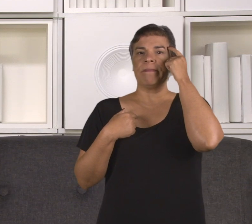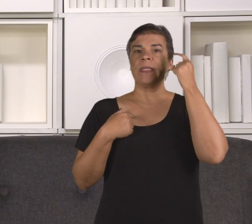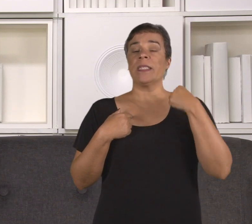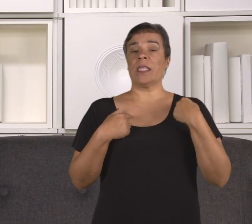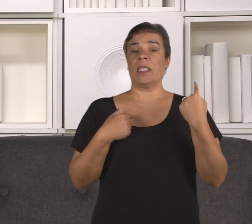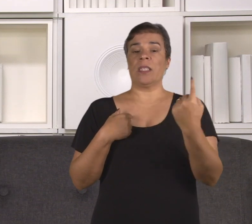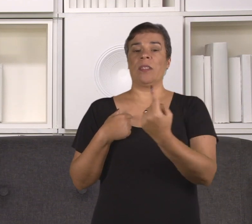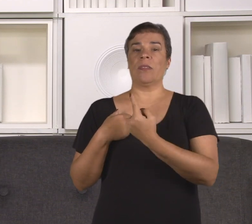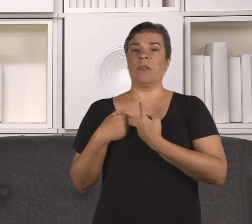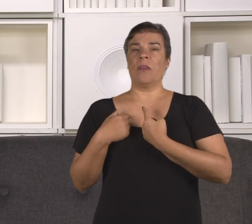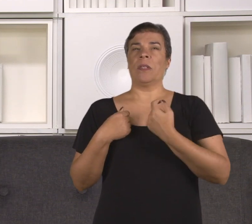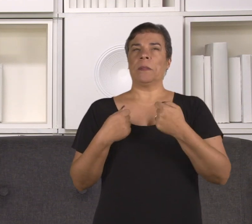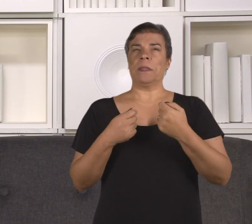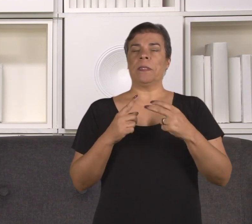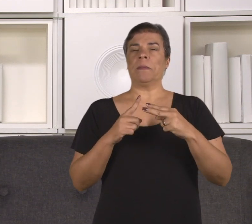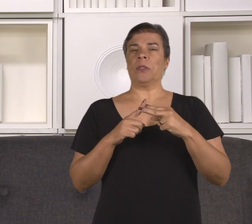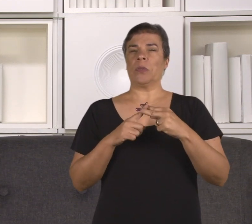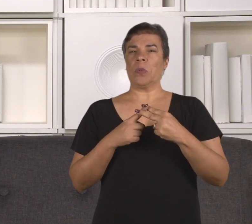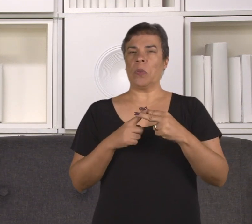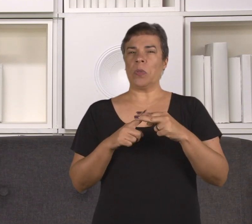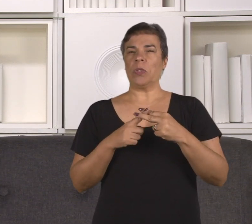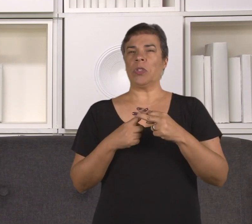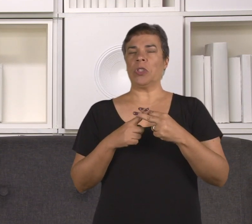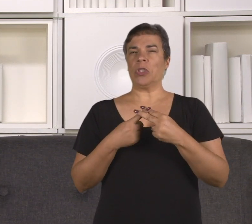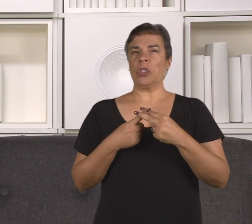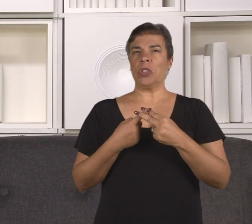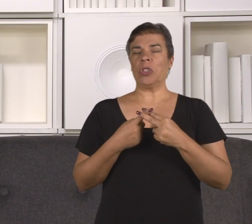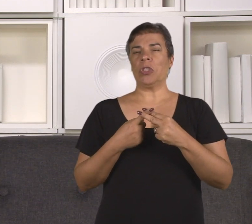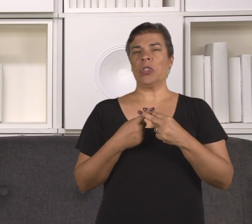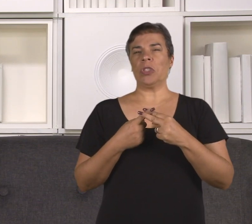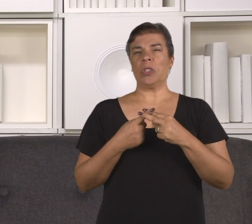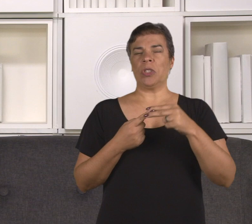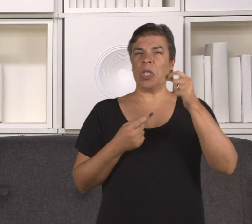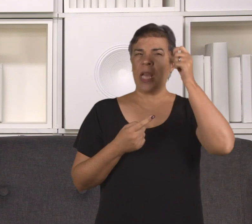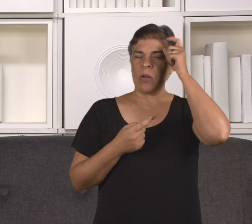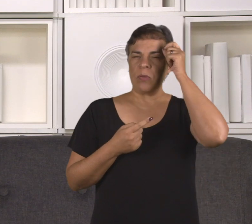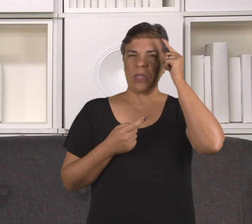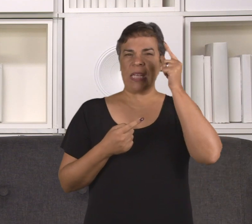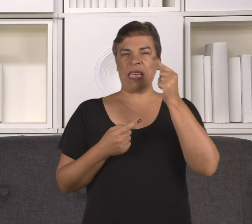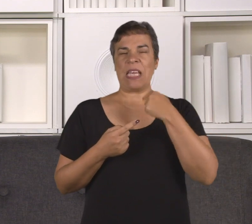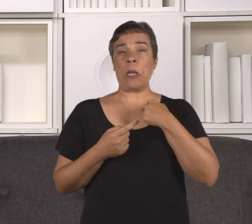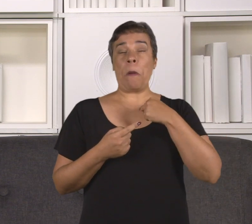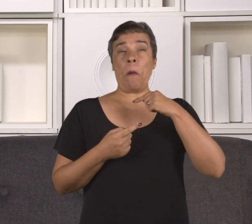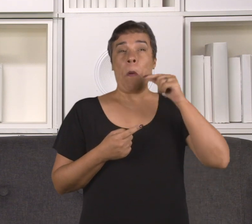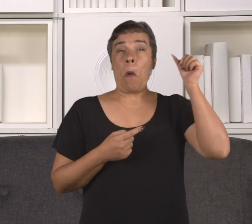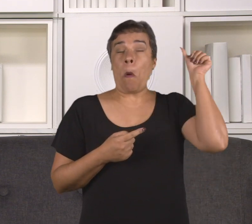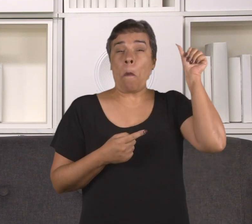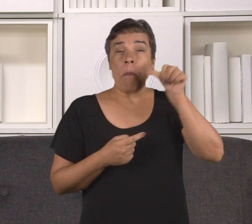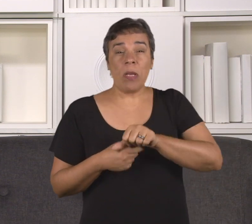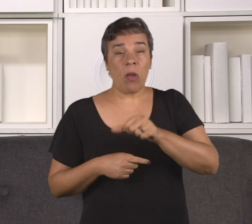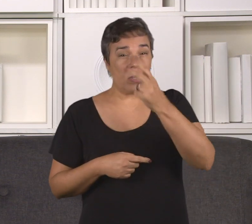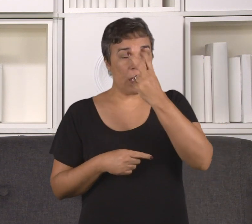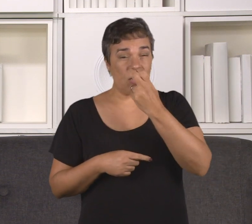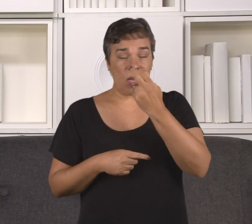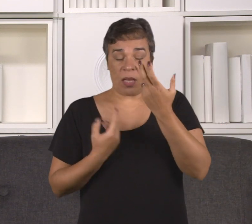esse nosso ditado da nossa cultura, que diz que o pior cego é aquele que não quer